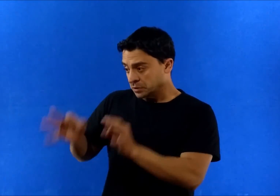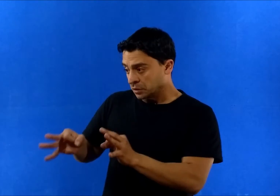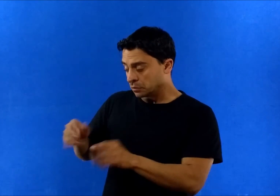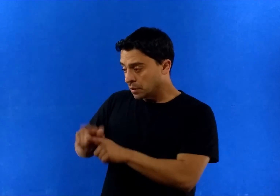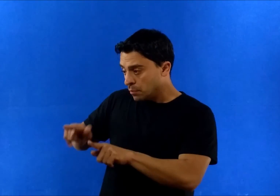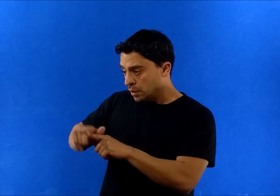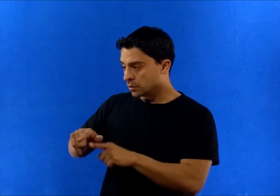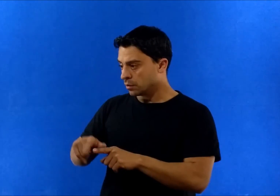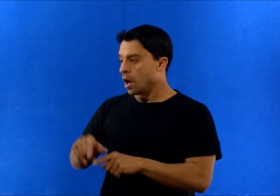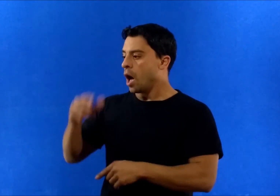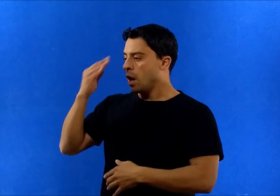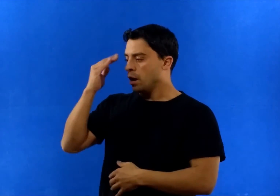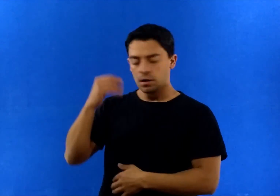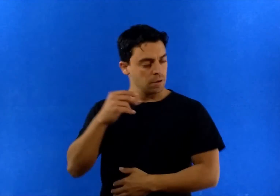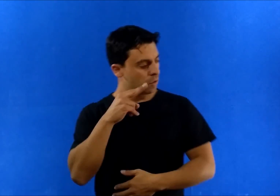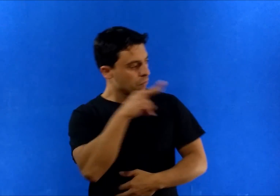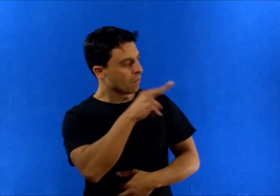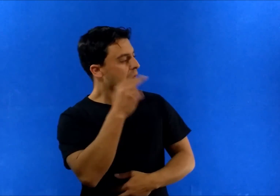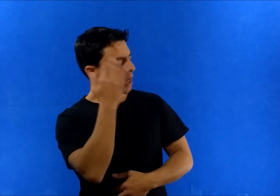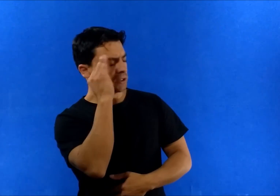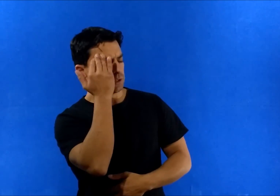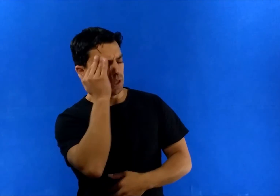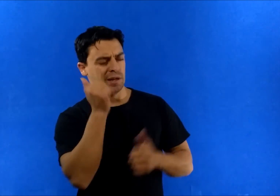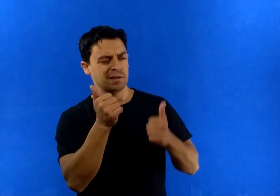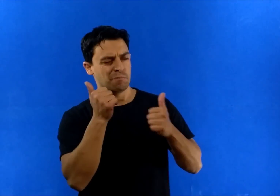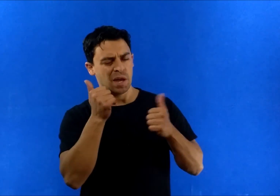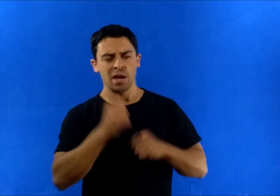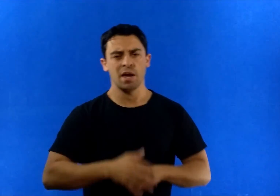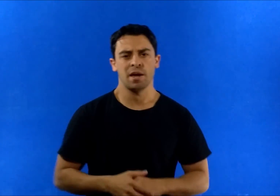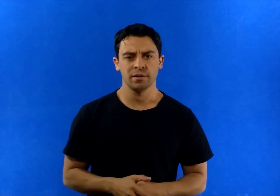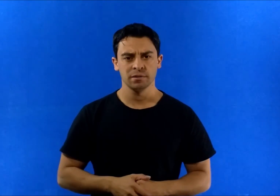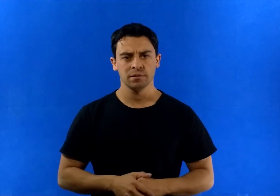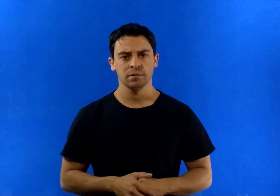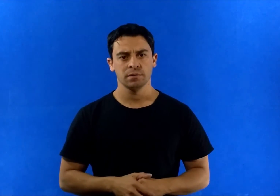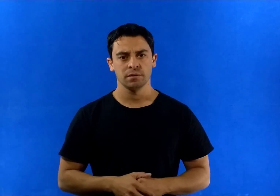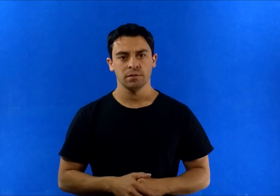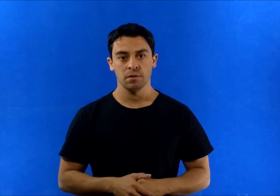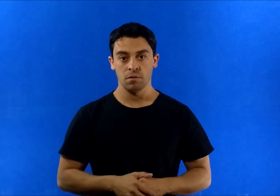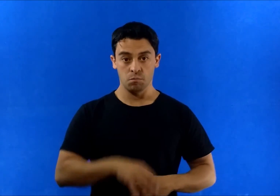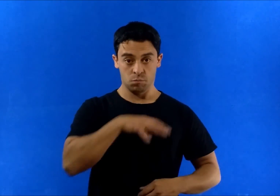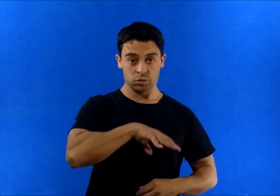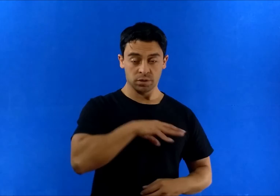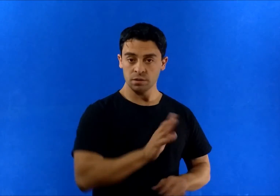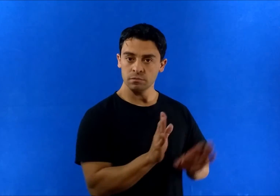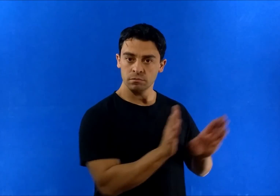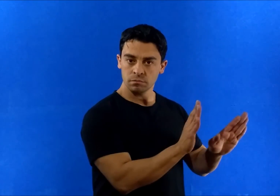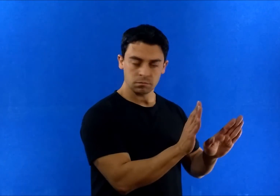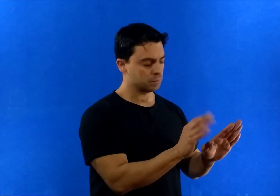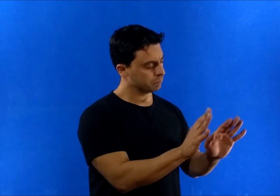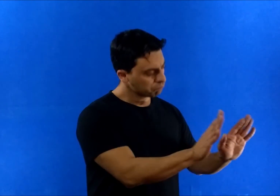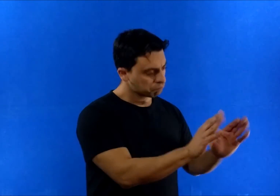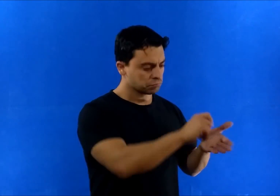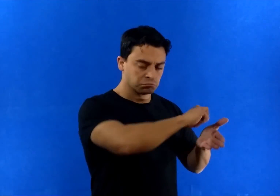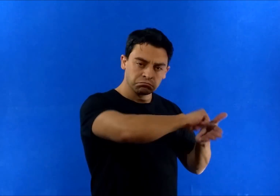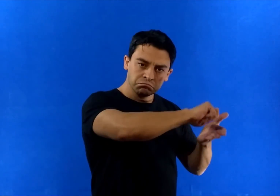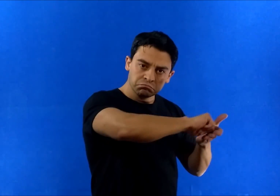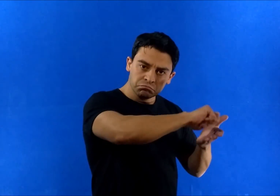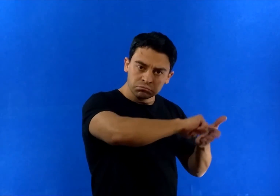sua gramática correta, ele vai ver e vai conseguir entender bem. O português tem